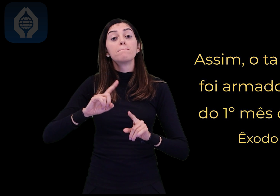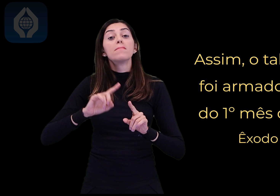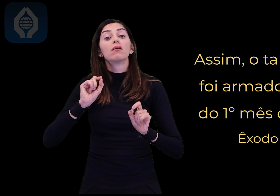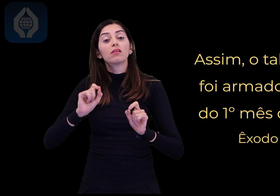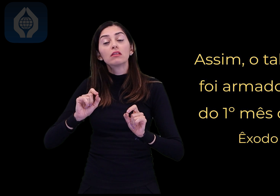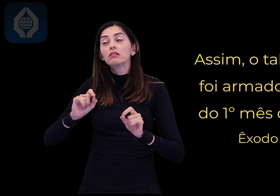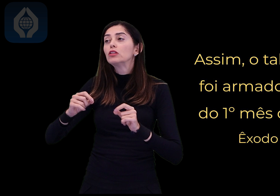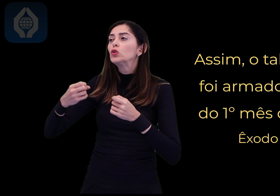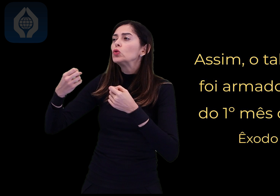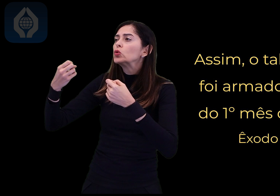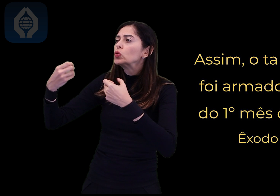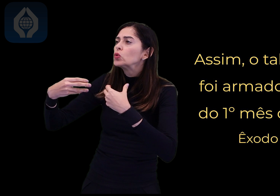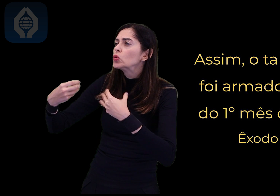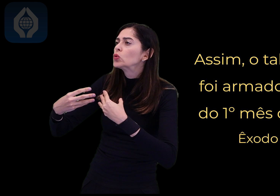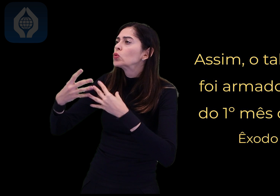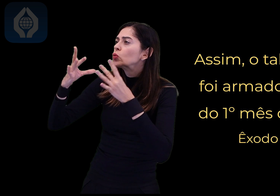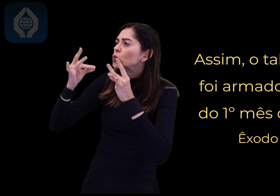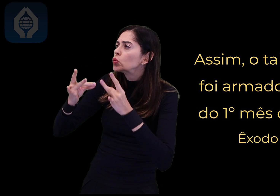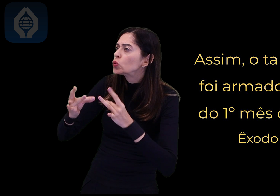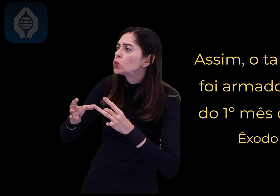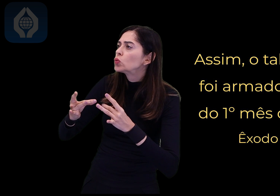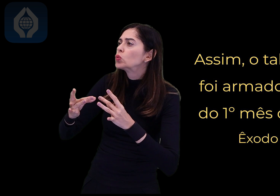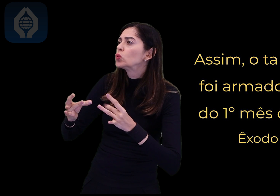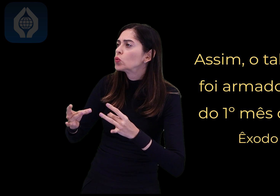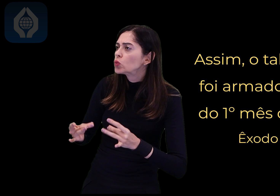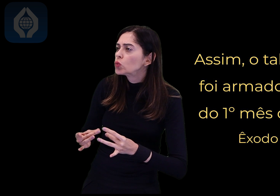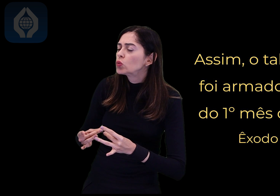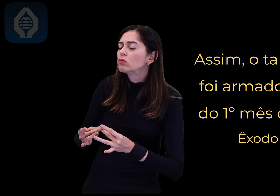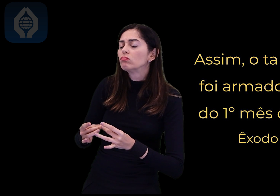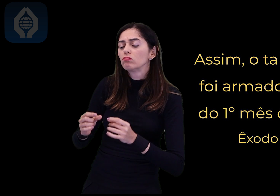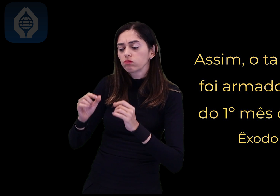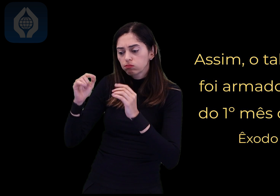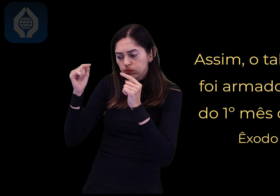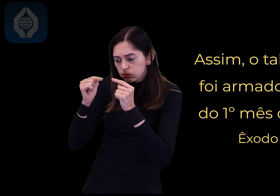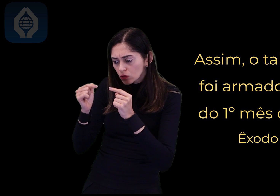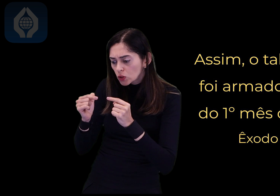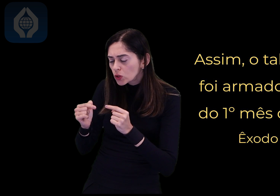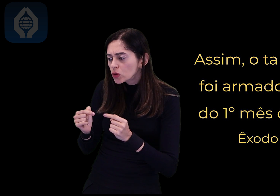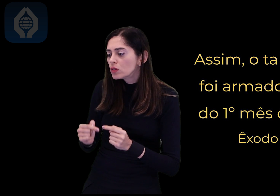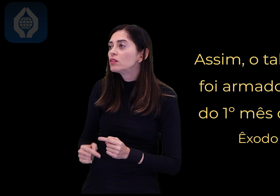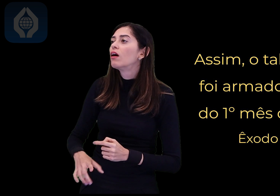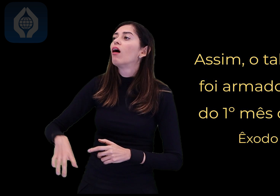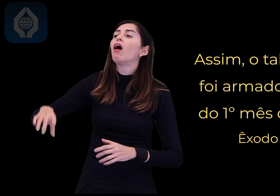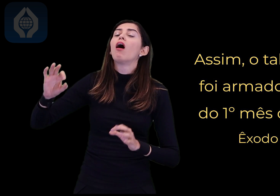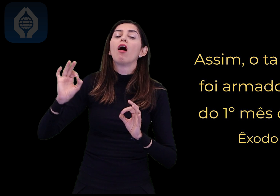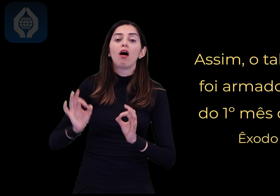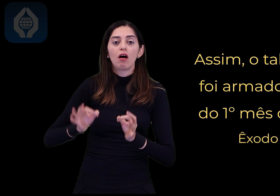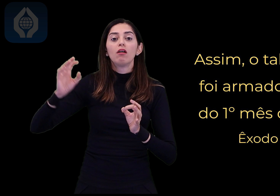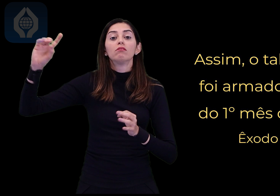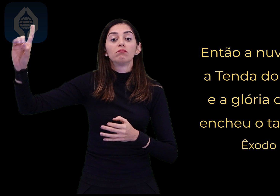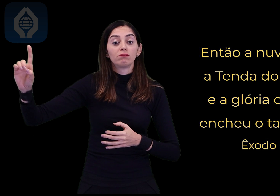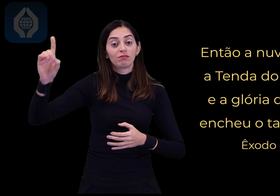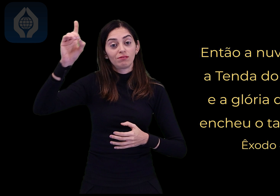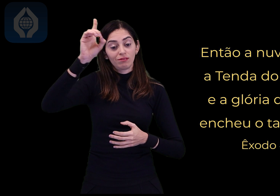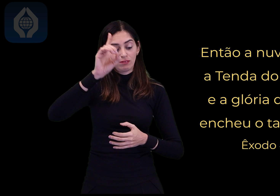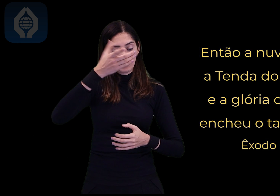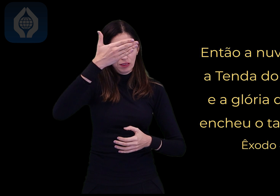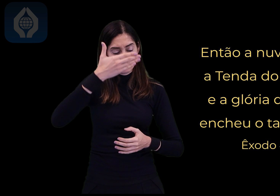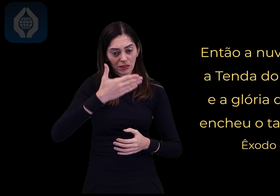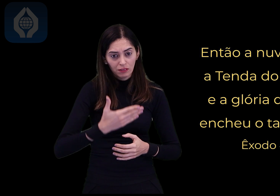o instruiu, ele veio habitar no centro do acampamento israelita, no Santo dos Santos do tabernáculo. Êxodo